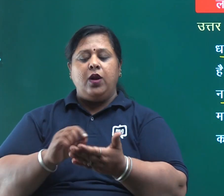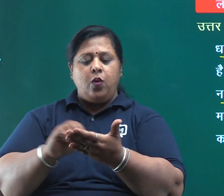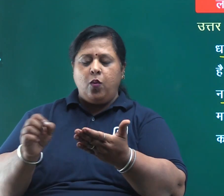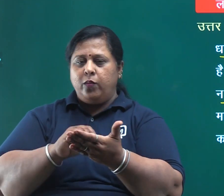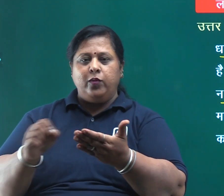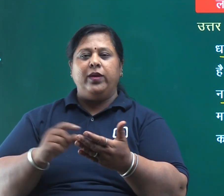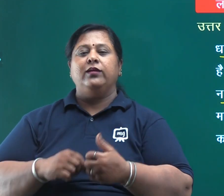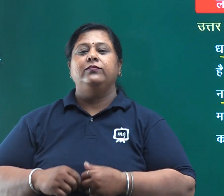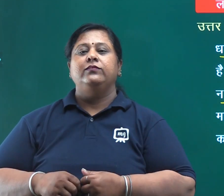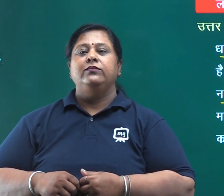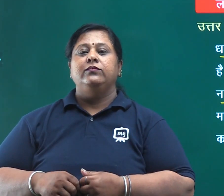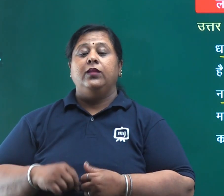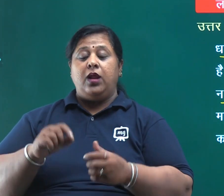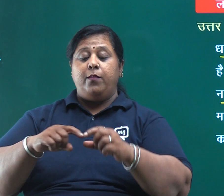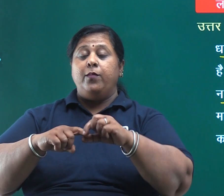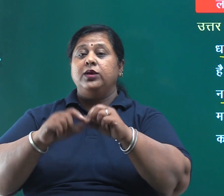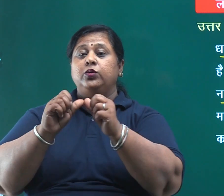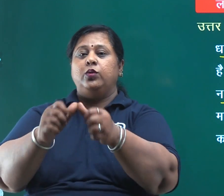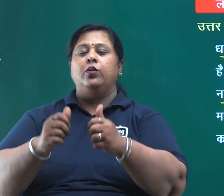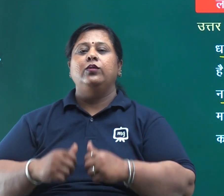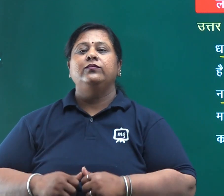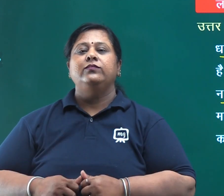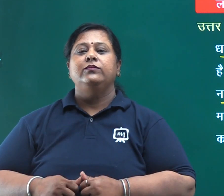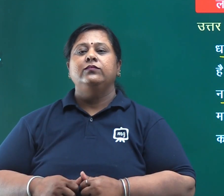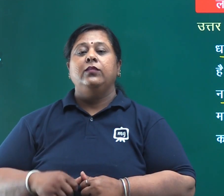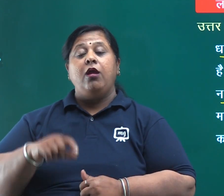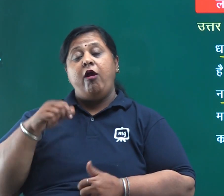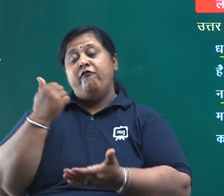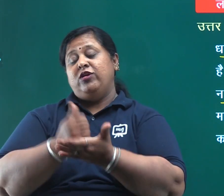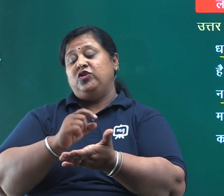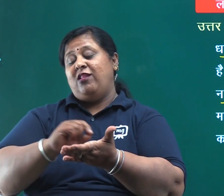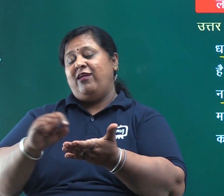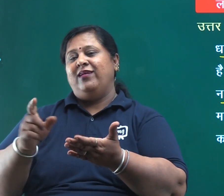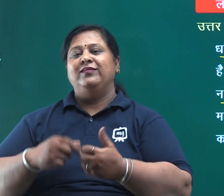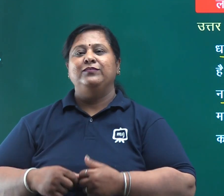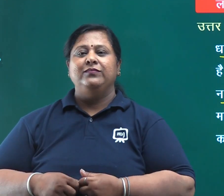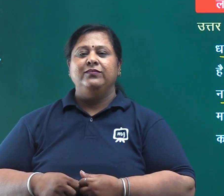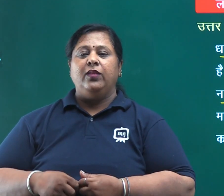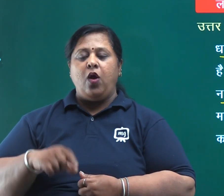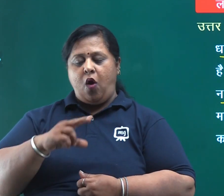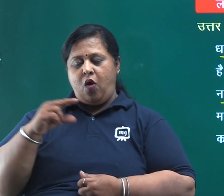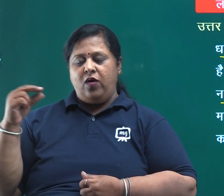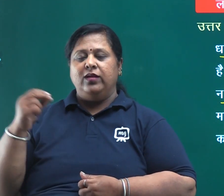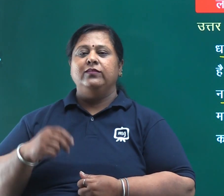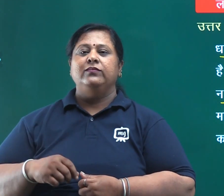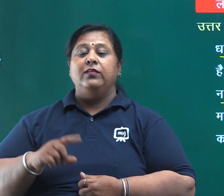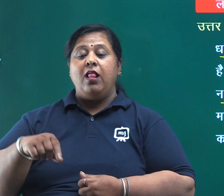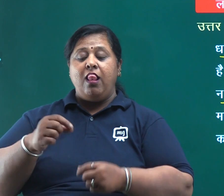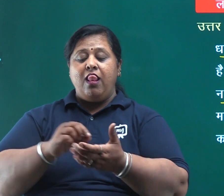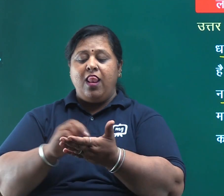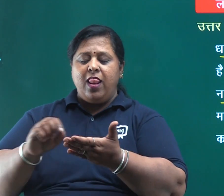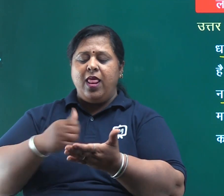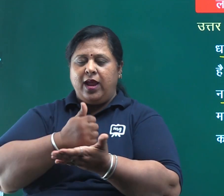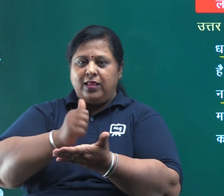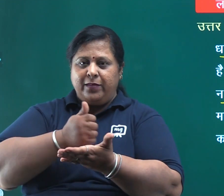नोटबुक में इन प्रश्नोत्तरों को अवश्य लिखें और लिखित